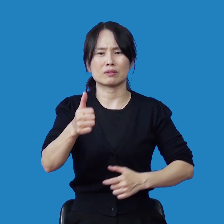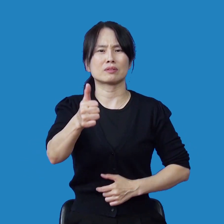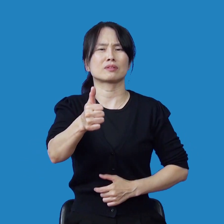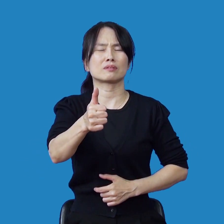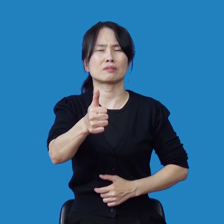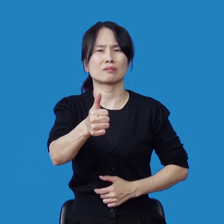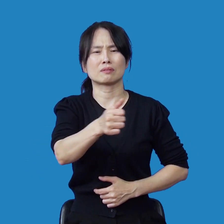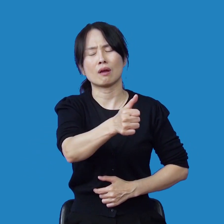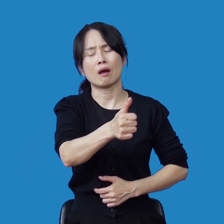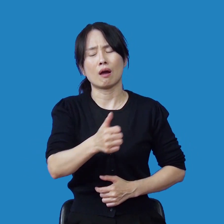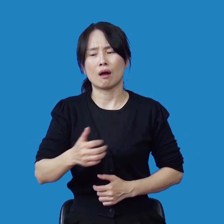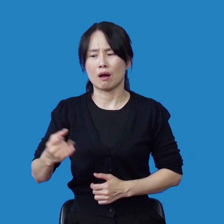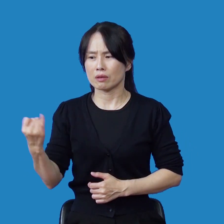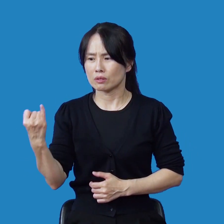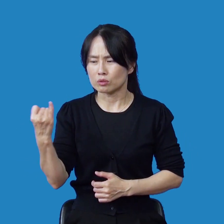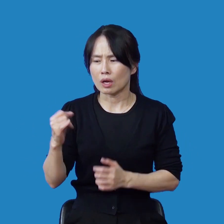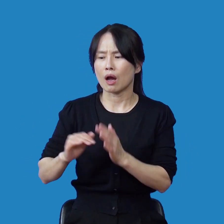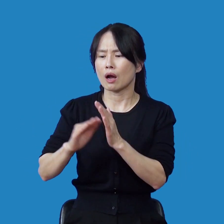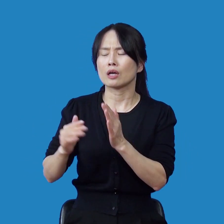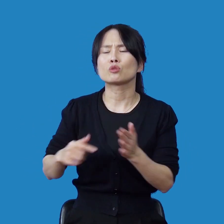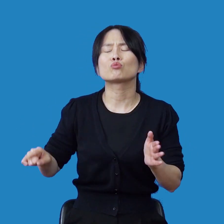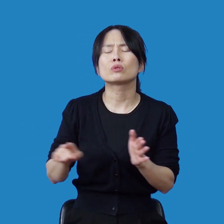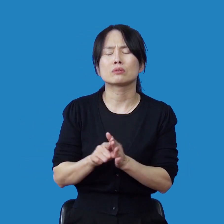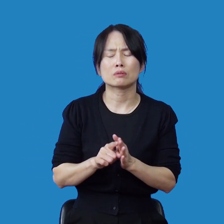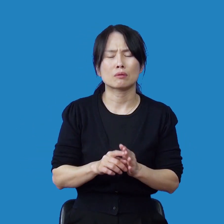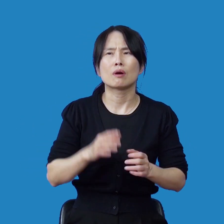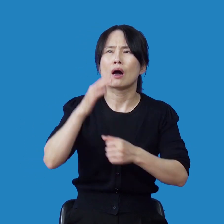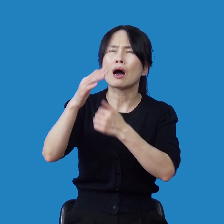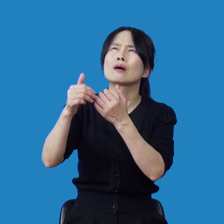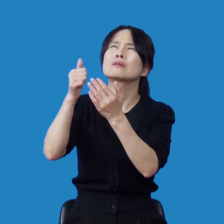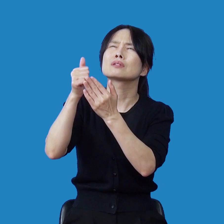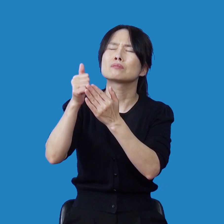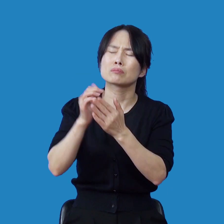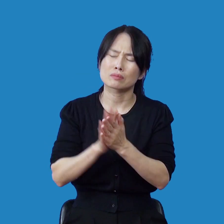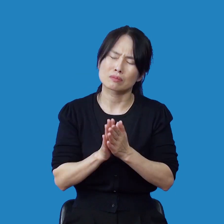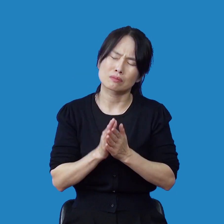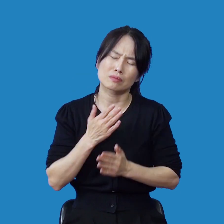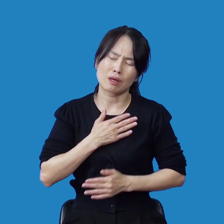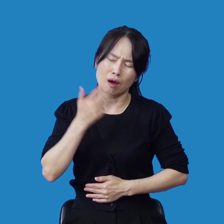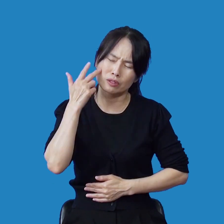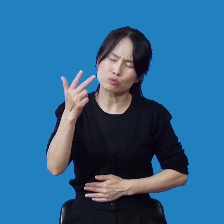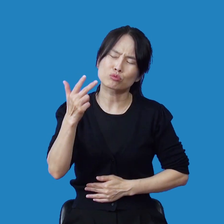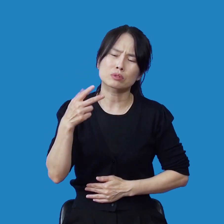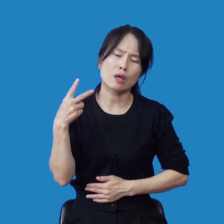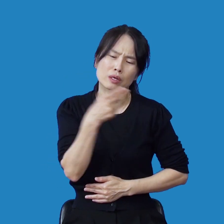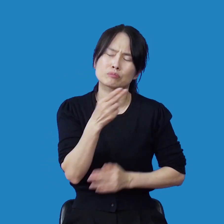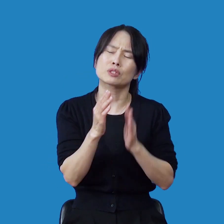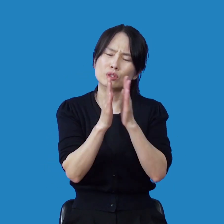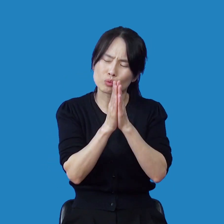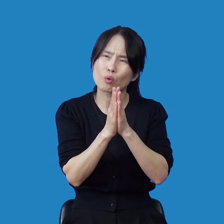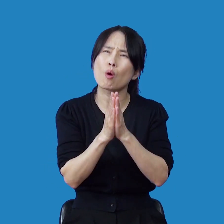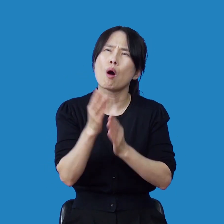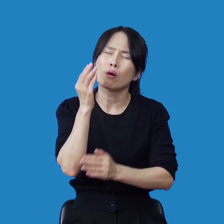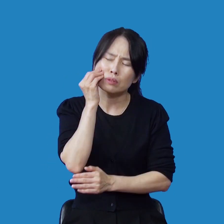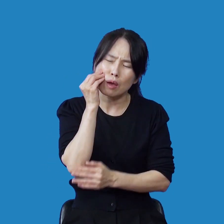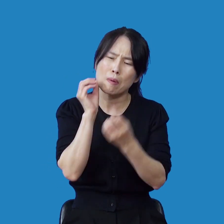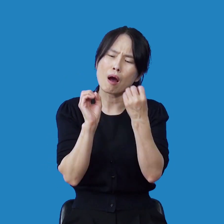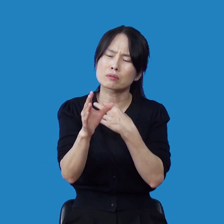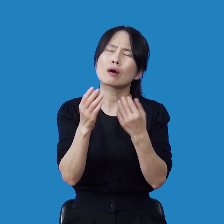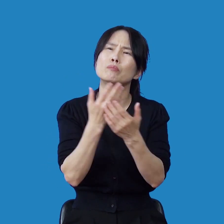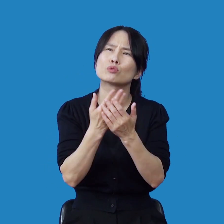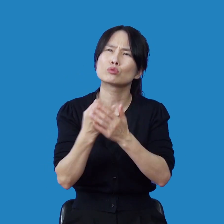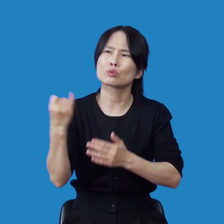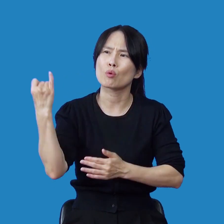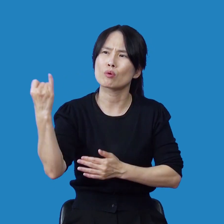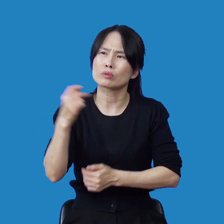리더가, 하나님, 제가 벌써 일주일째 금식 기도하고 있습니다. 제발 기도를 들으시고 그 집사님